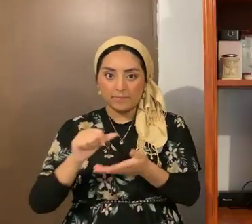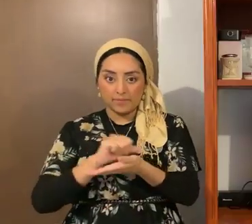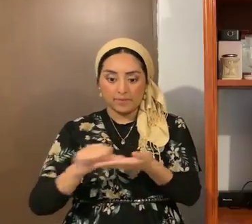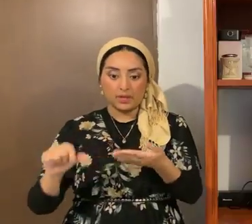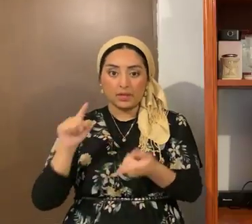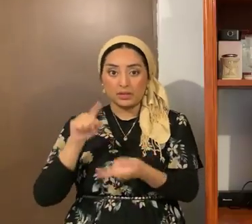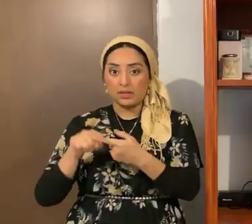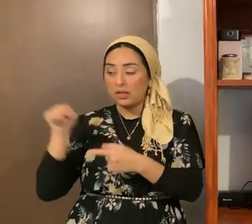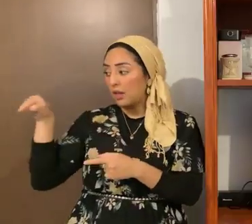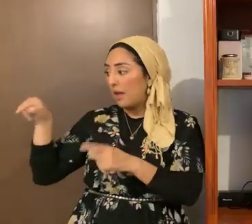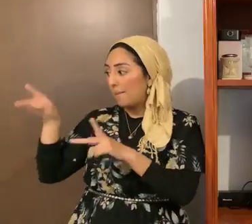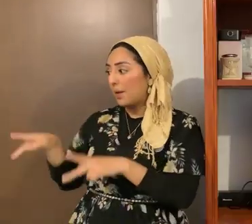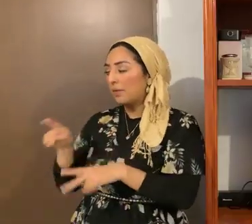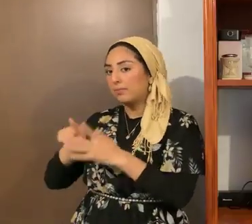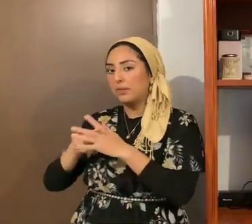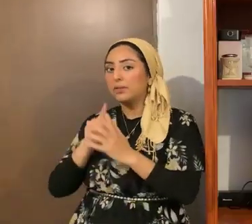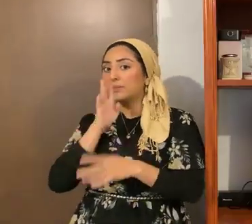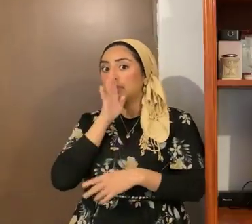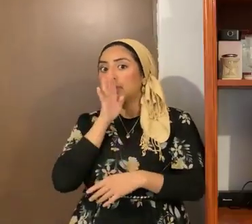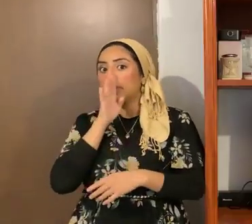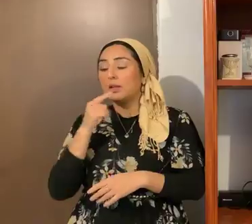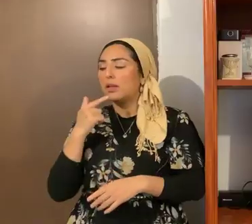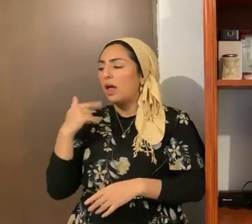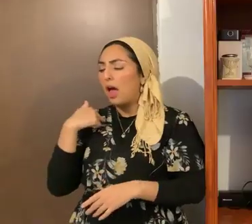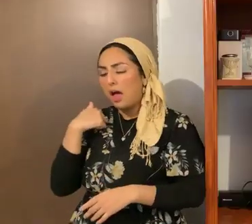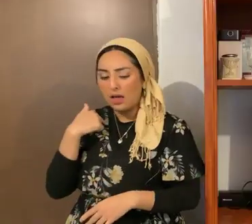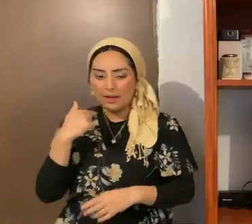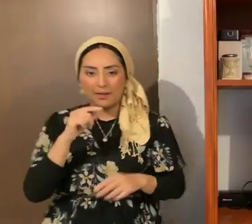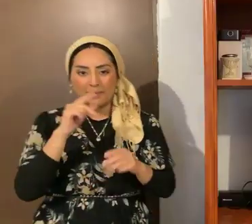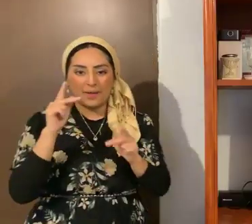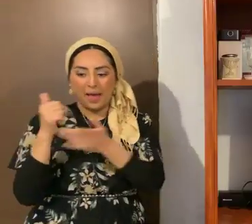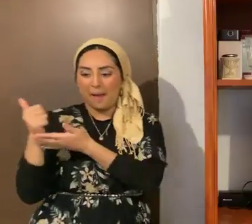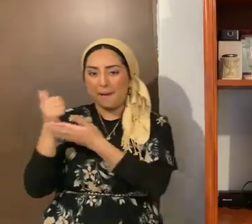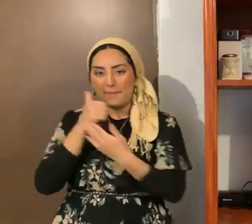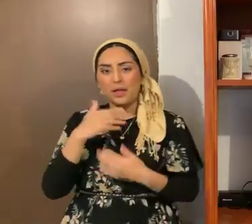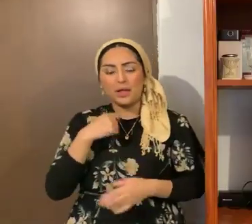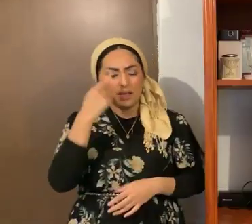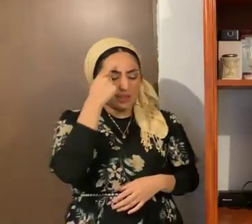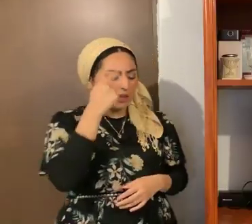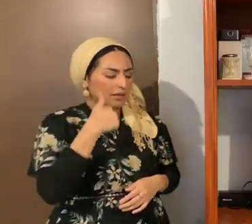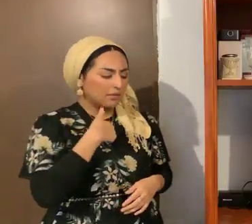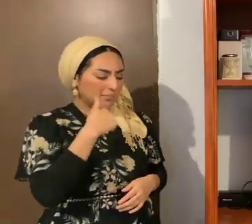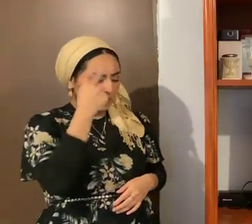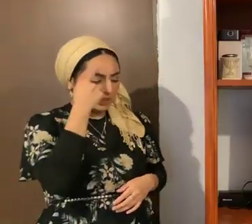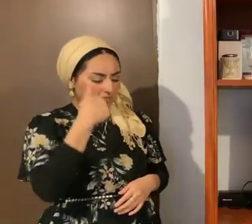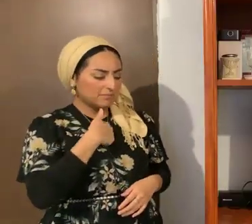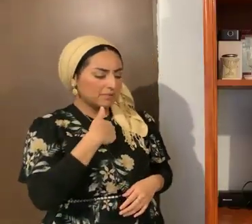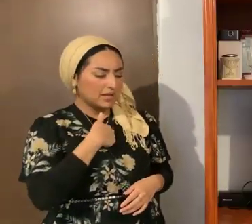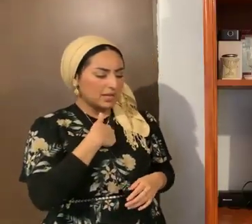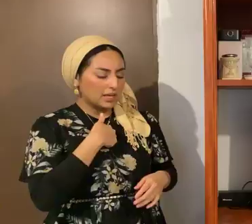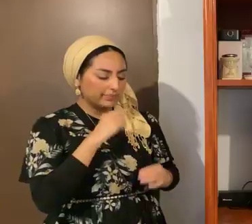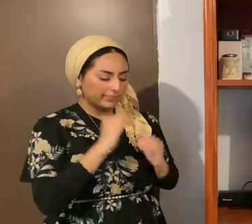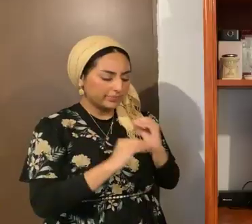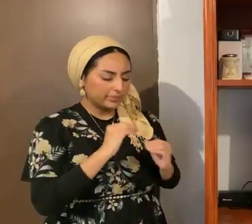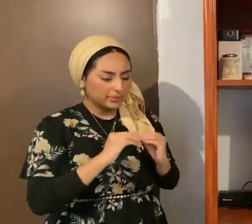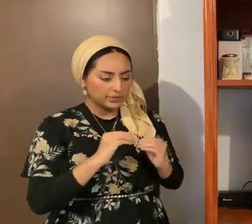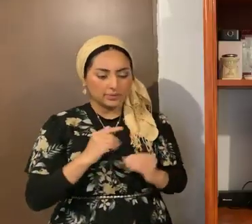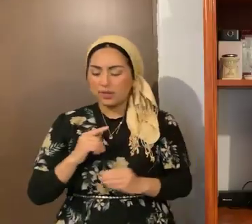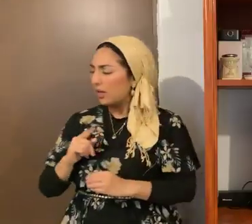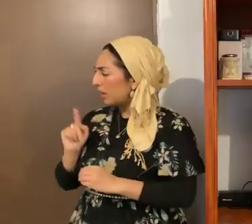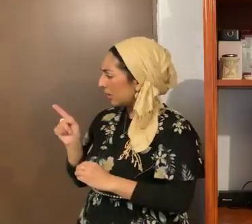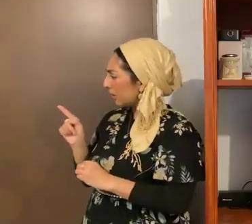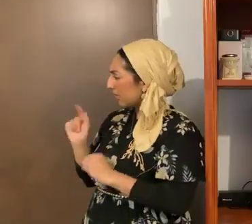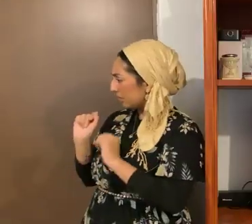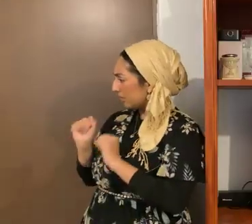hasta que abre la boca. Yo que usted le daría así, pásate para acá, pásate.